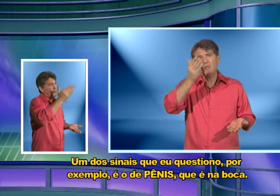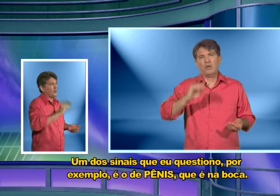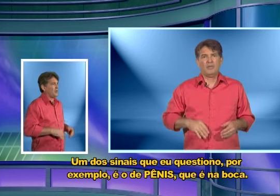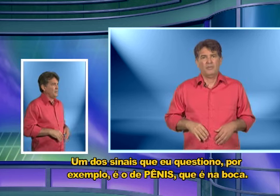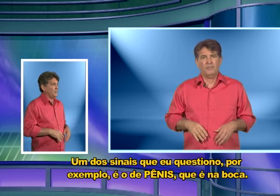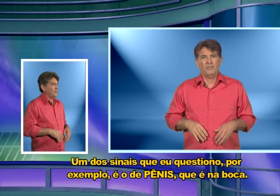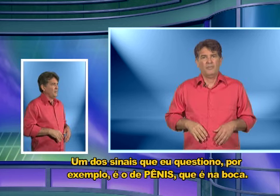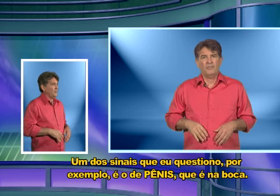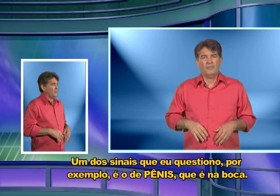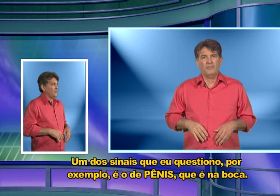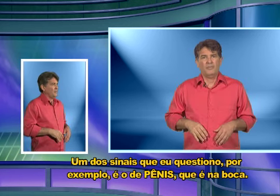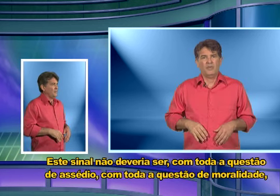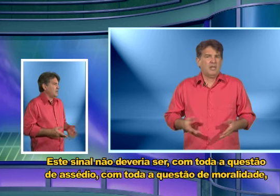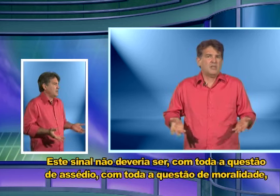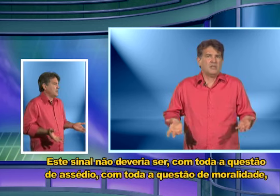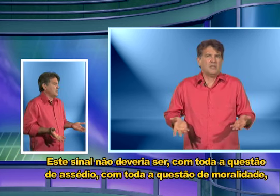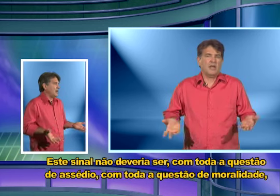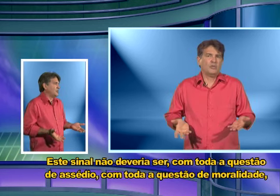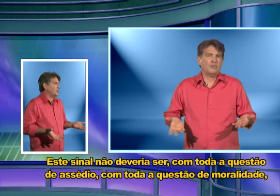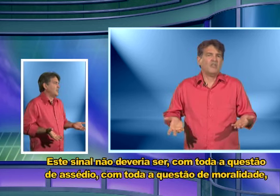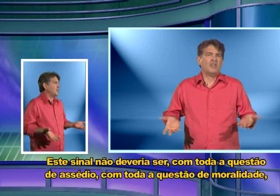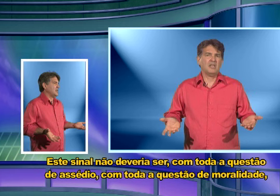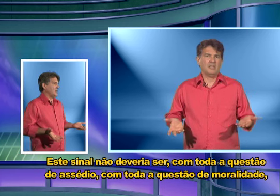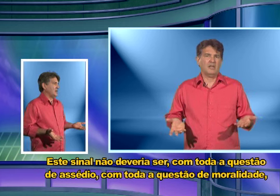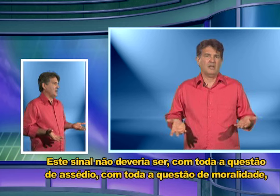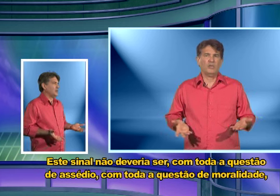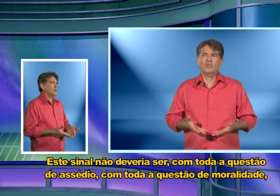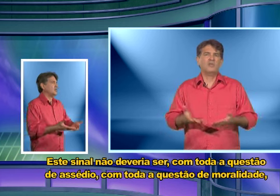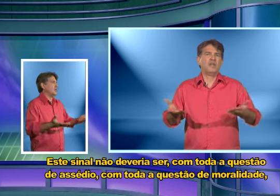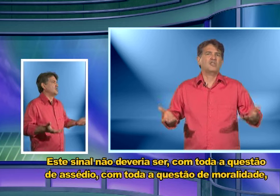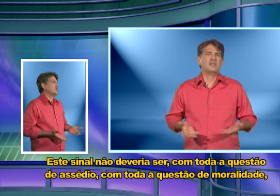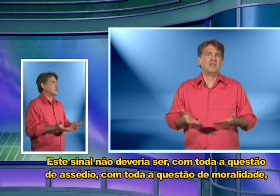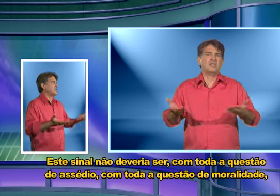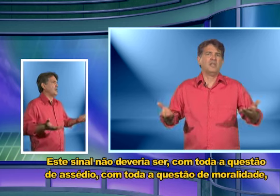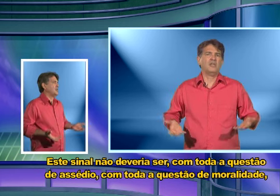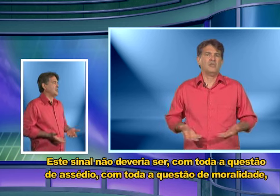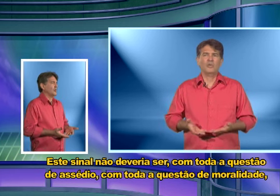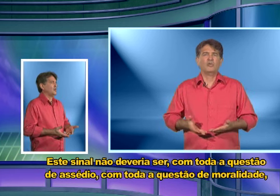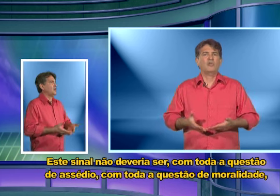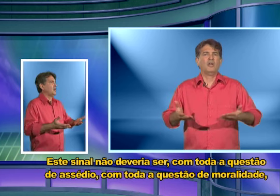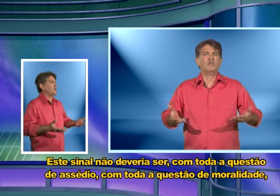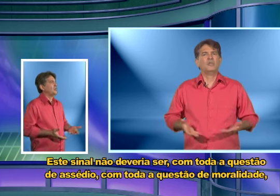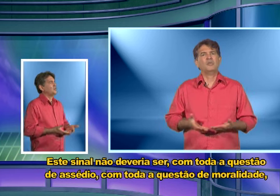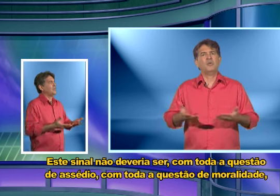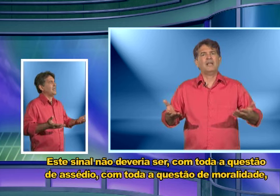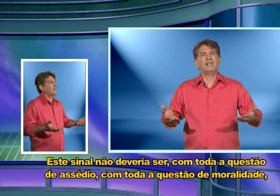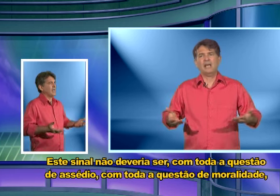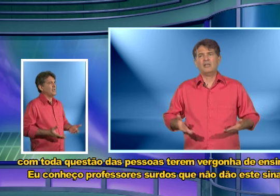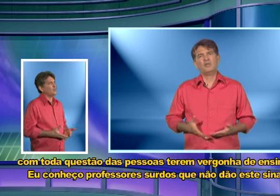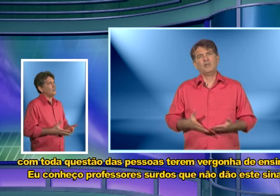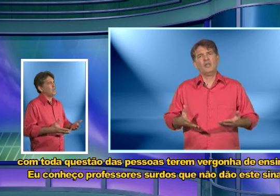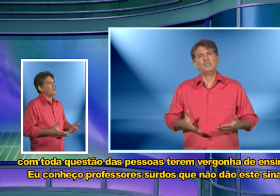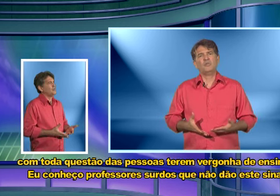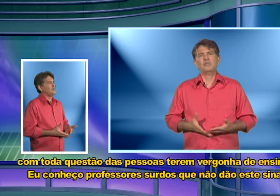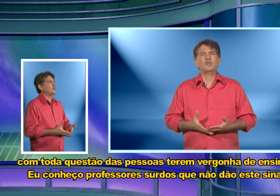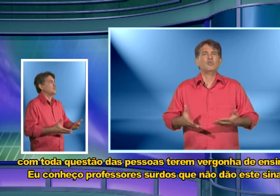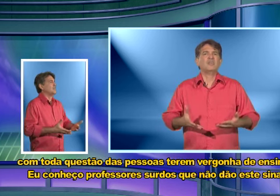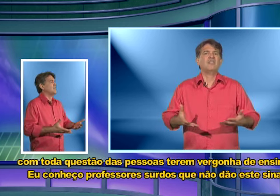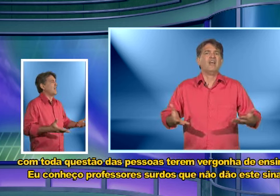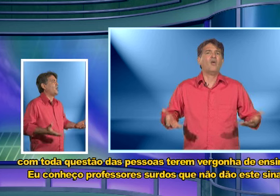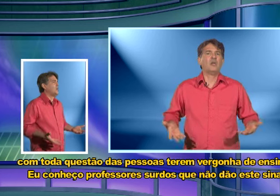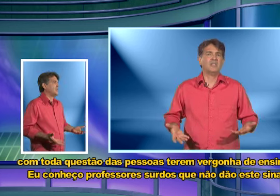que é na boca. Este sinal não deveria ser, com toda uma questão de assédio, com toda uma questão de moralidade, com toda a questão